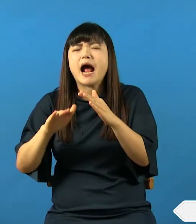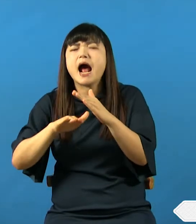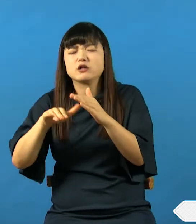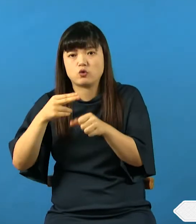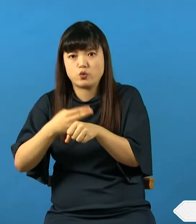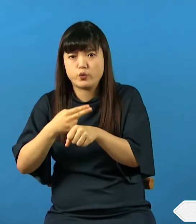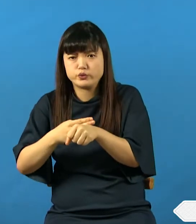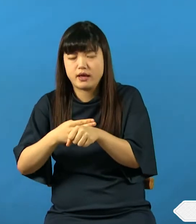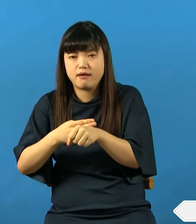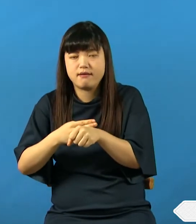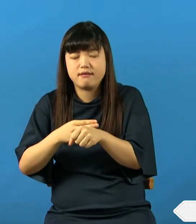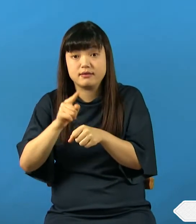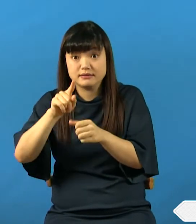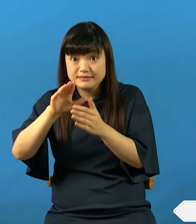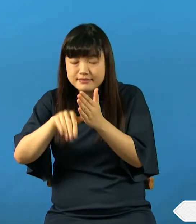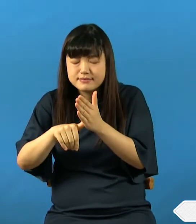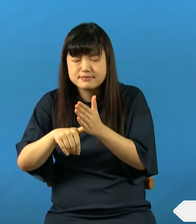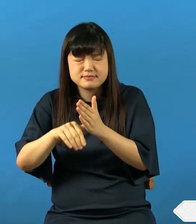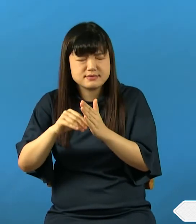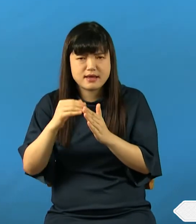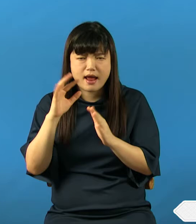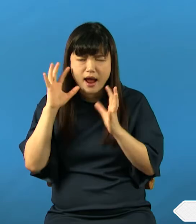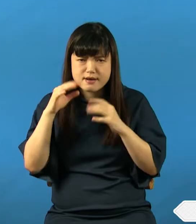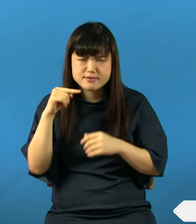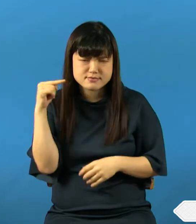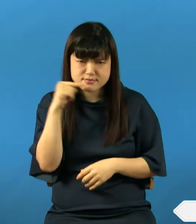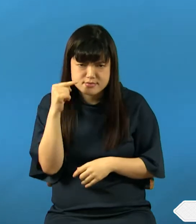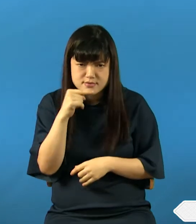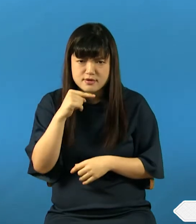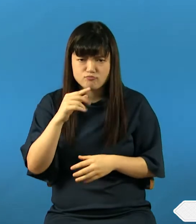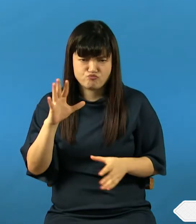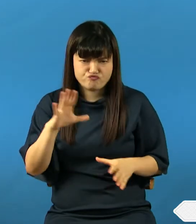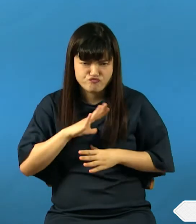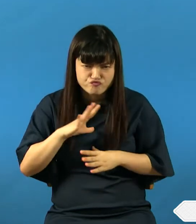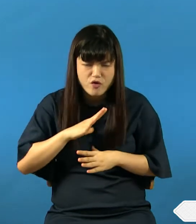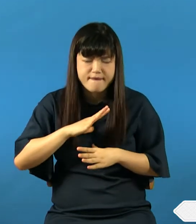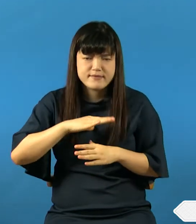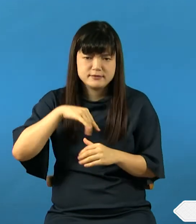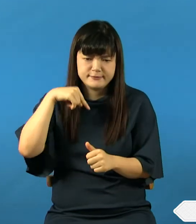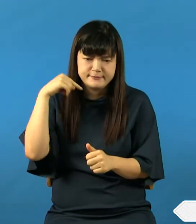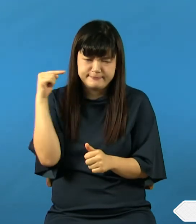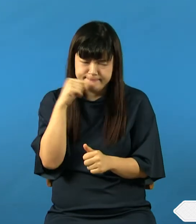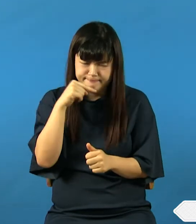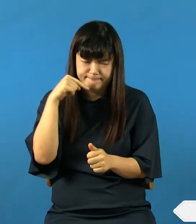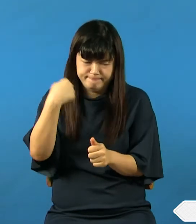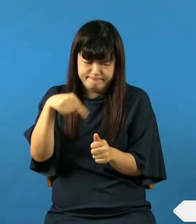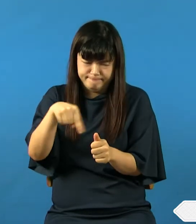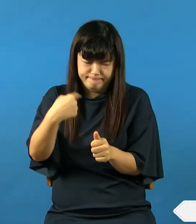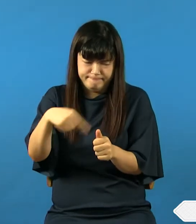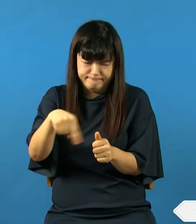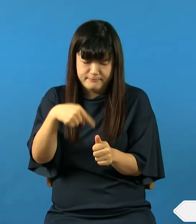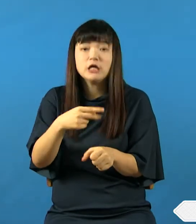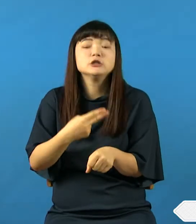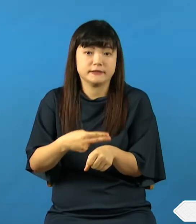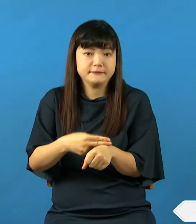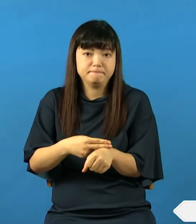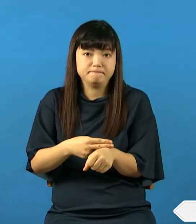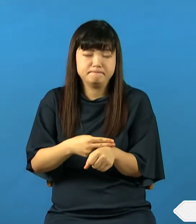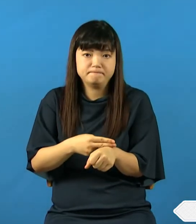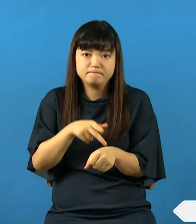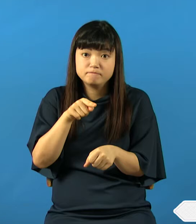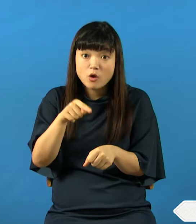당시에 가정교사는 아주 아이들을 엄하게 교육을 했습니다. 무섭게, 엄하게 교육을